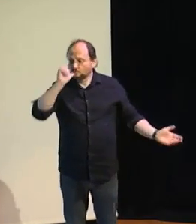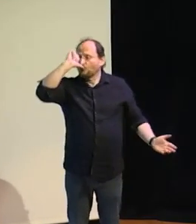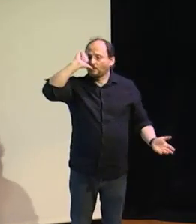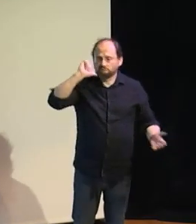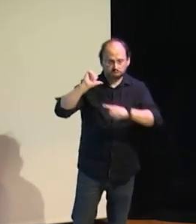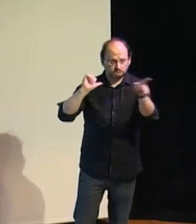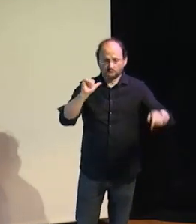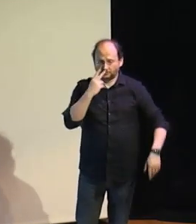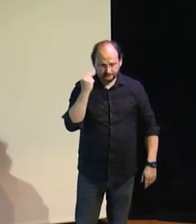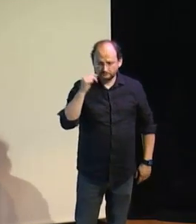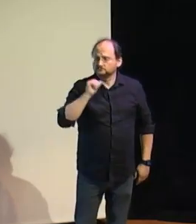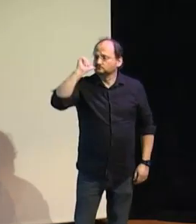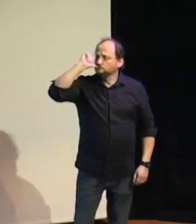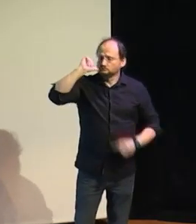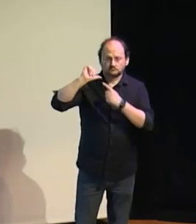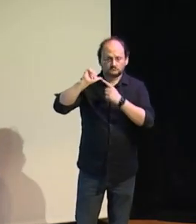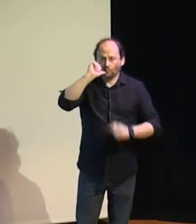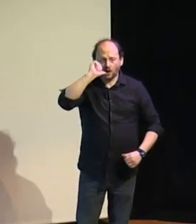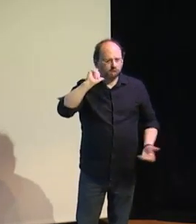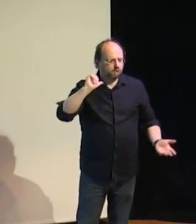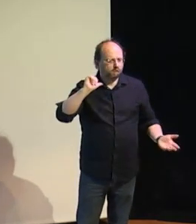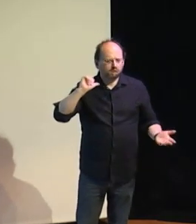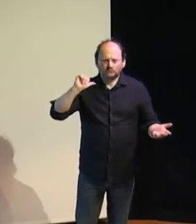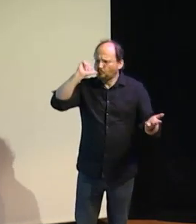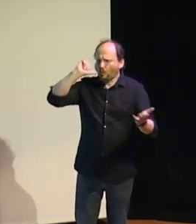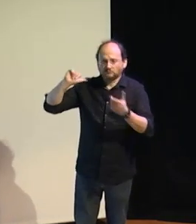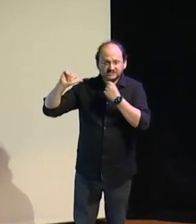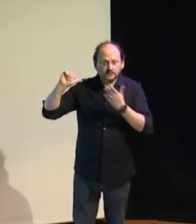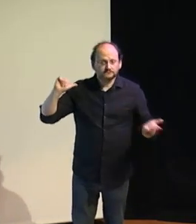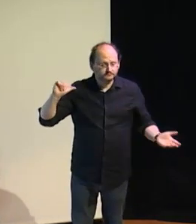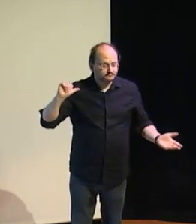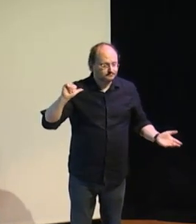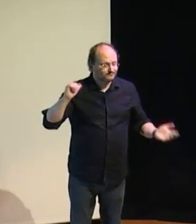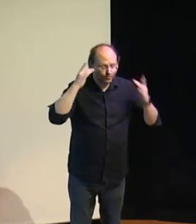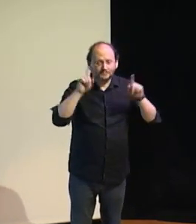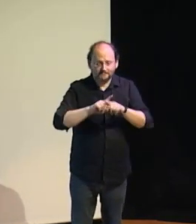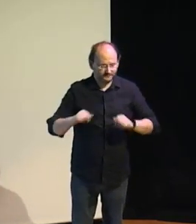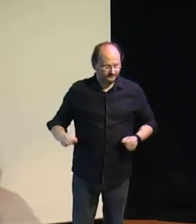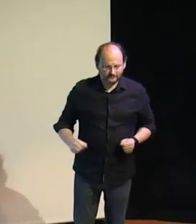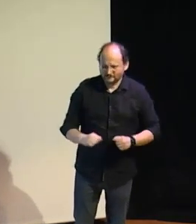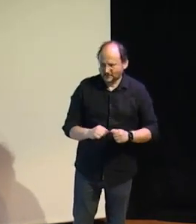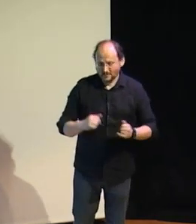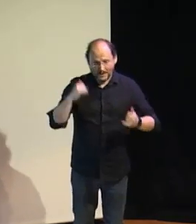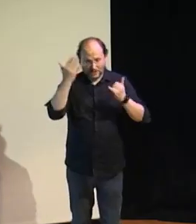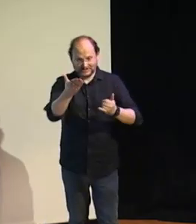exemple. Le signe pour boire, ça vous avez compris, boire. Vous avez compris, c'est facile. Bon, on est dans la même